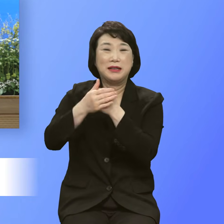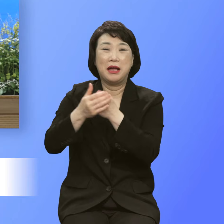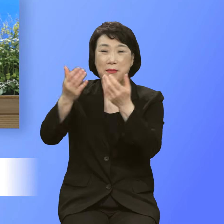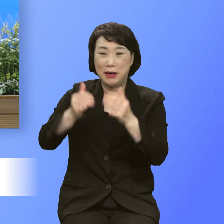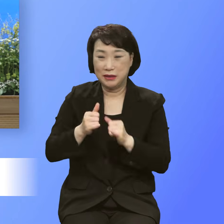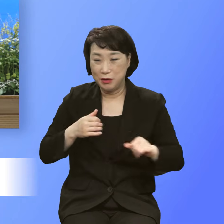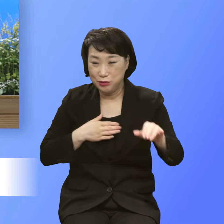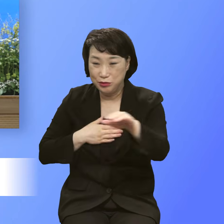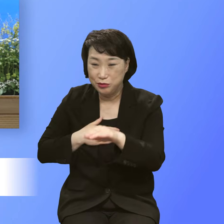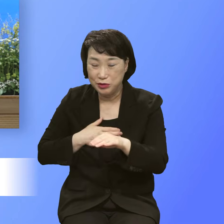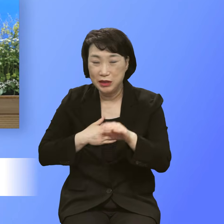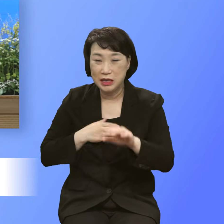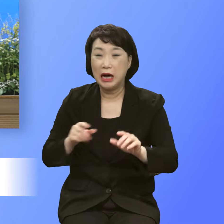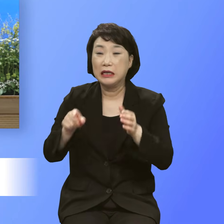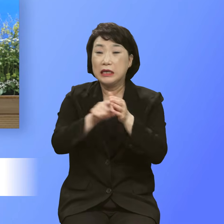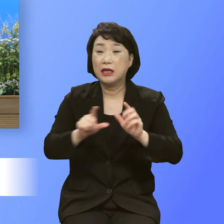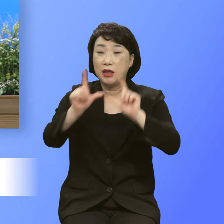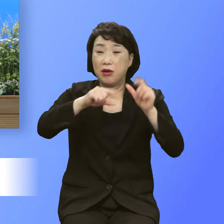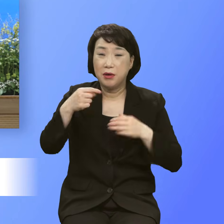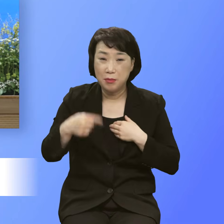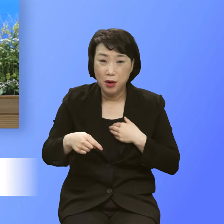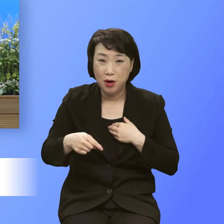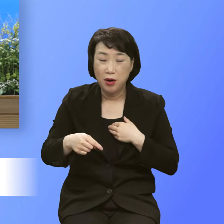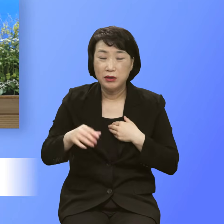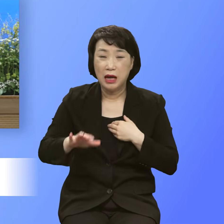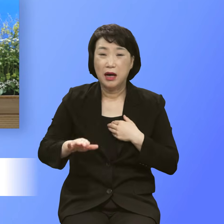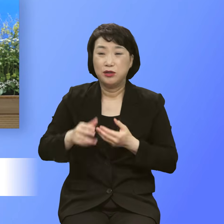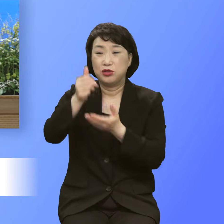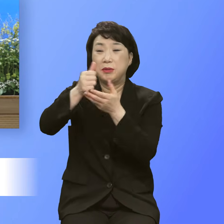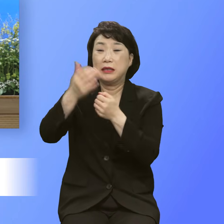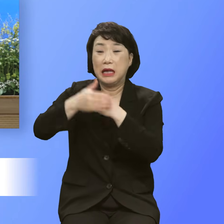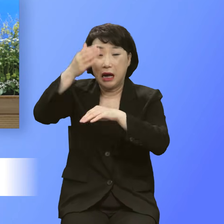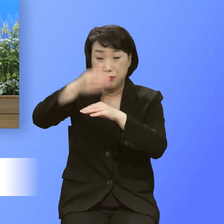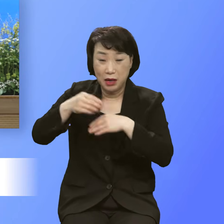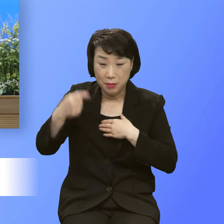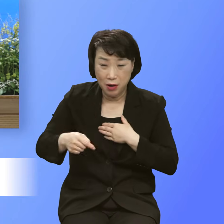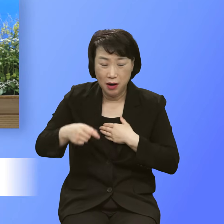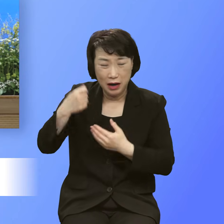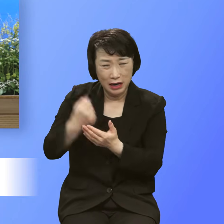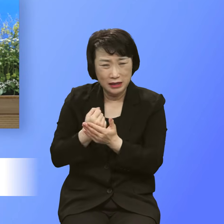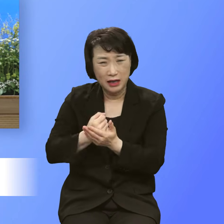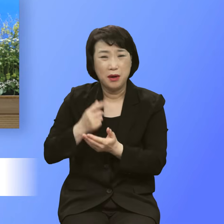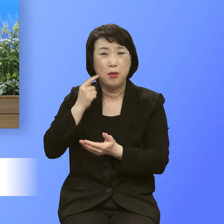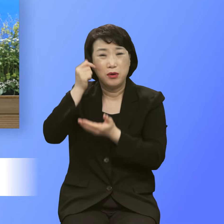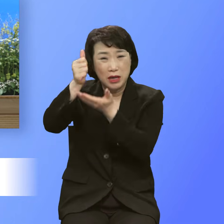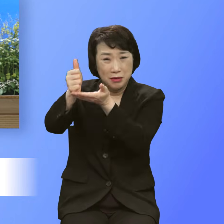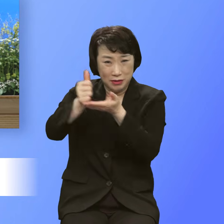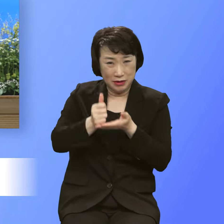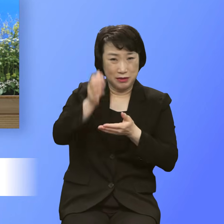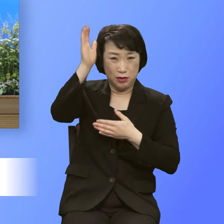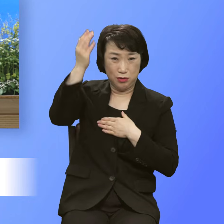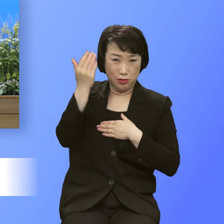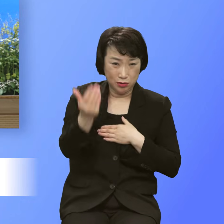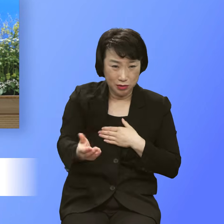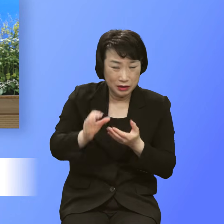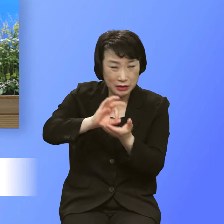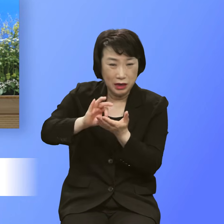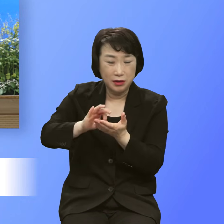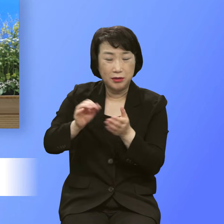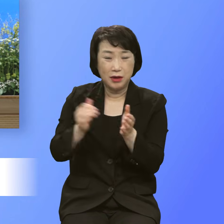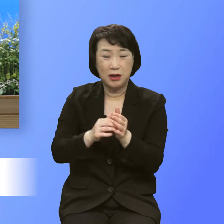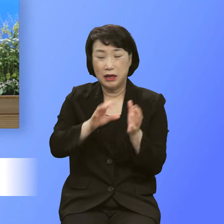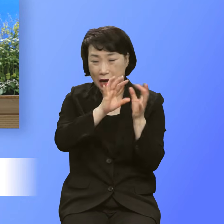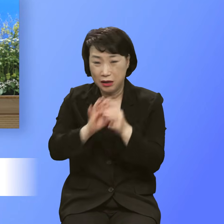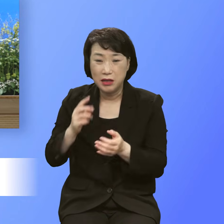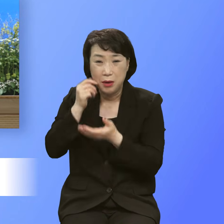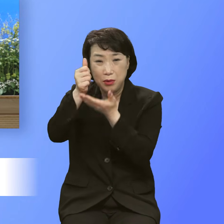받은 자로서 우리가 어떻게 신앙생활을 해야 되는지, 어떻게 그 은혜에 감사해야 되는지 애타게 주의 사자를 사용하셨습니다. 계속해서 주의 사자를